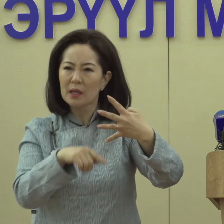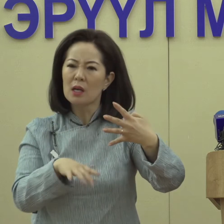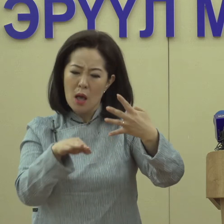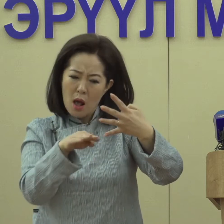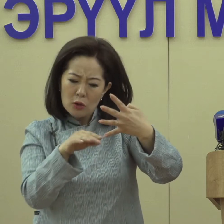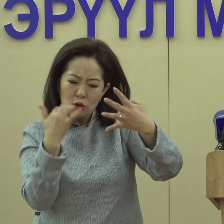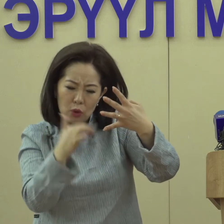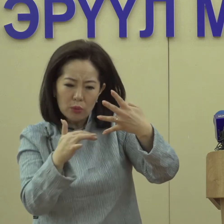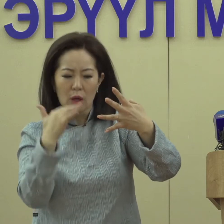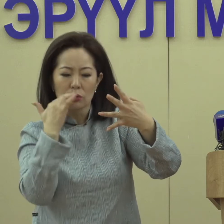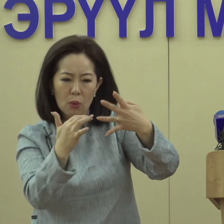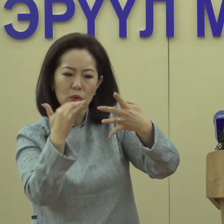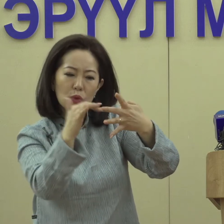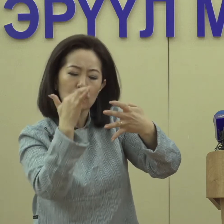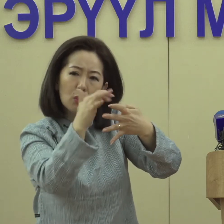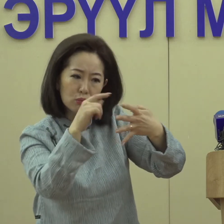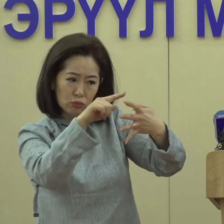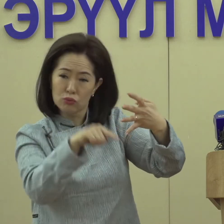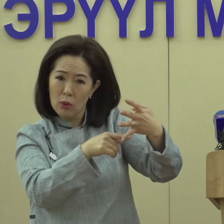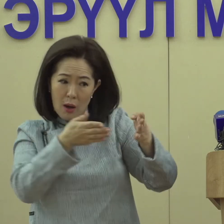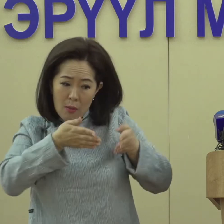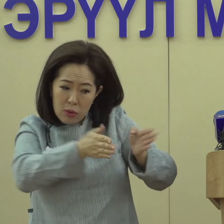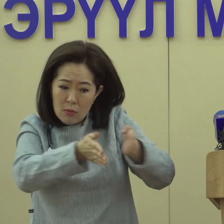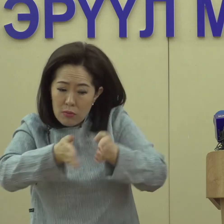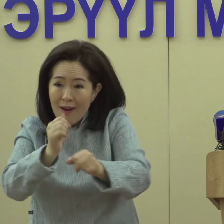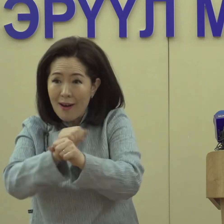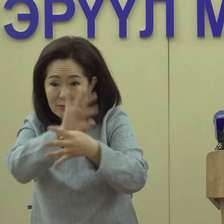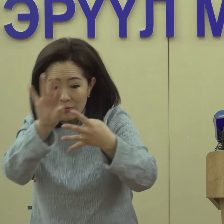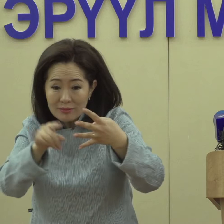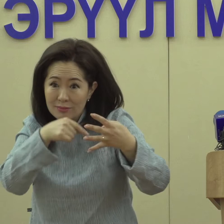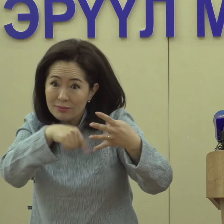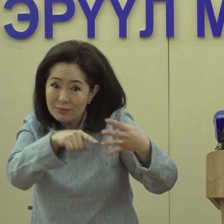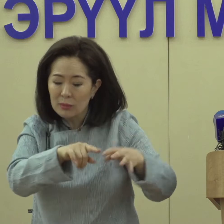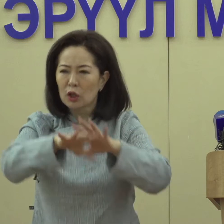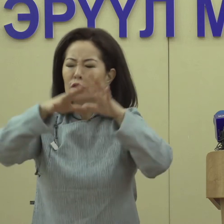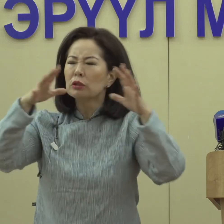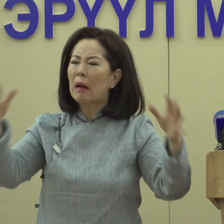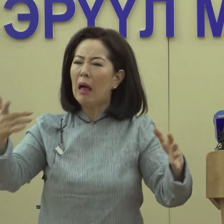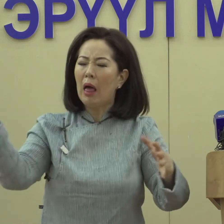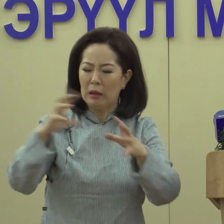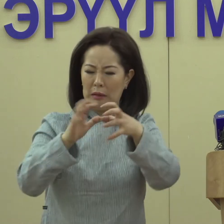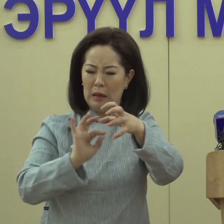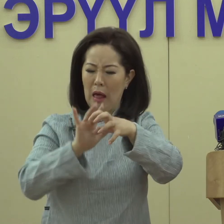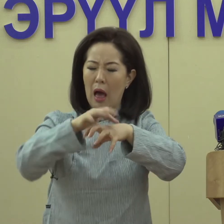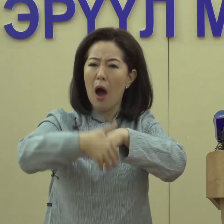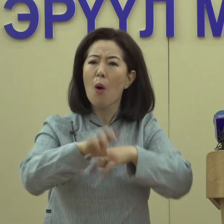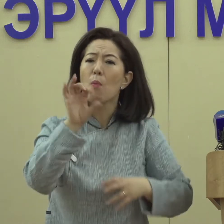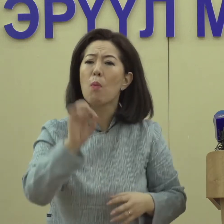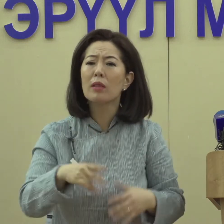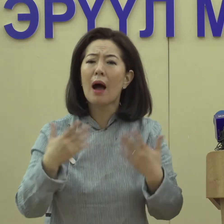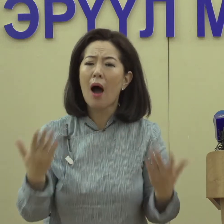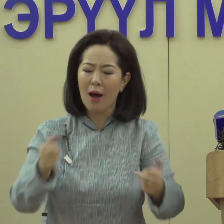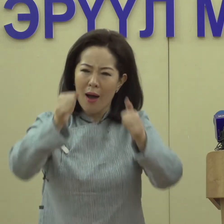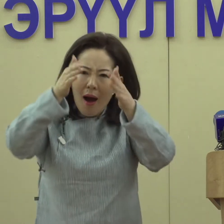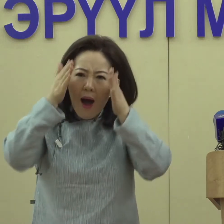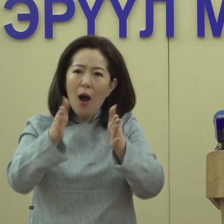бүрт зөвлөмж олгож байгаа үйл ажиллагааны чиглэл болон өргөн цар хүрээтэй тархах үед юунд анхаарах талаар